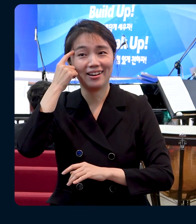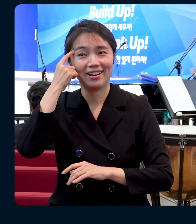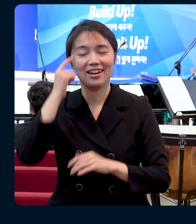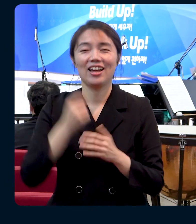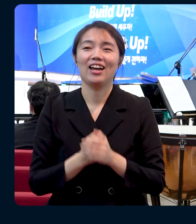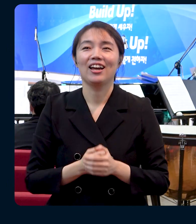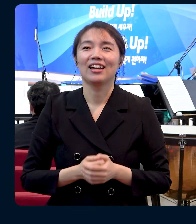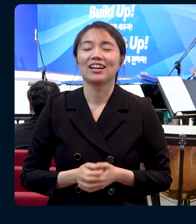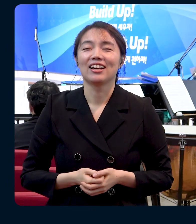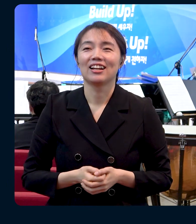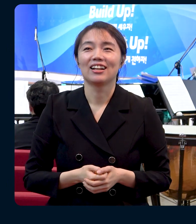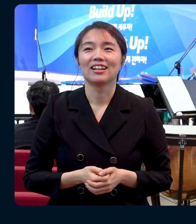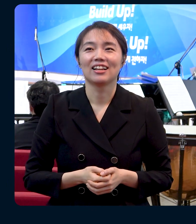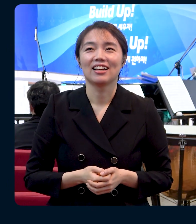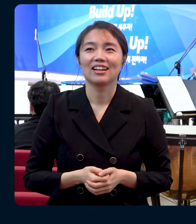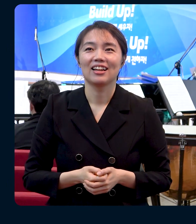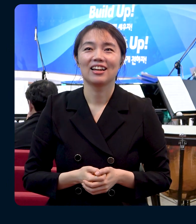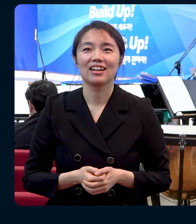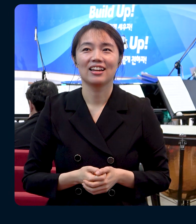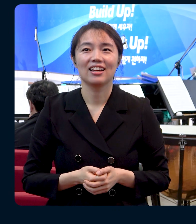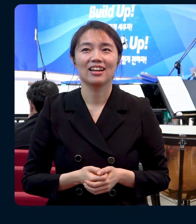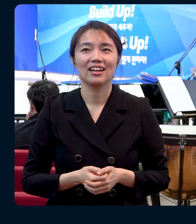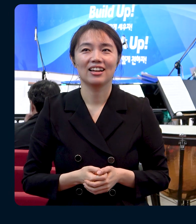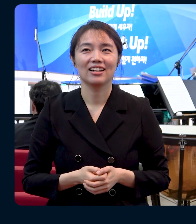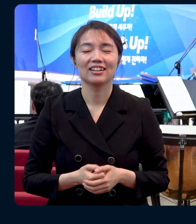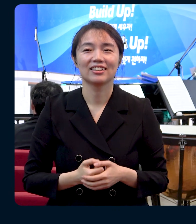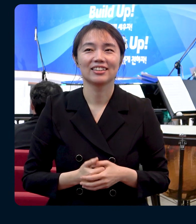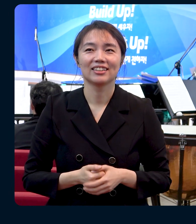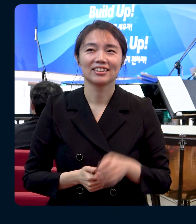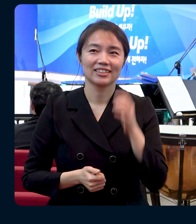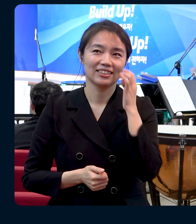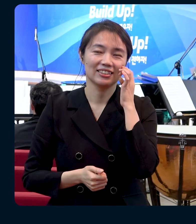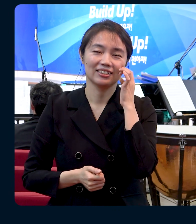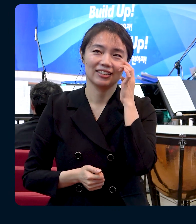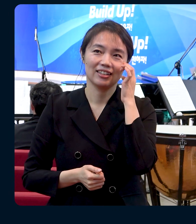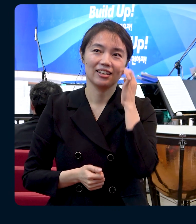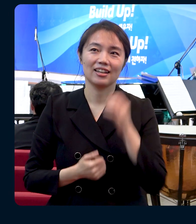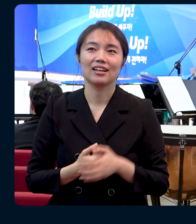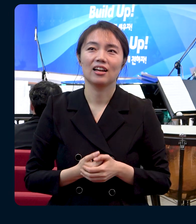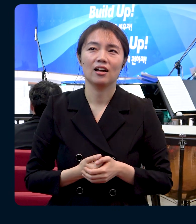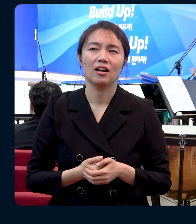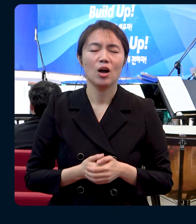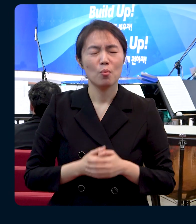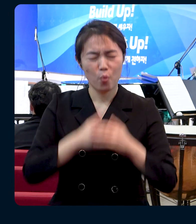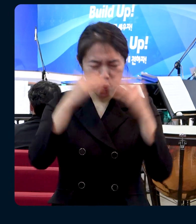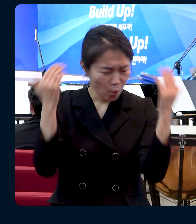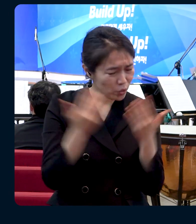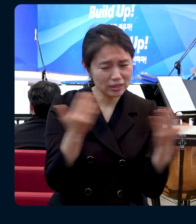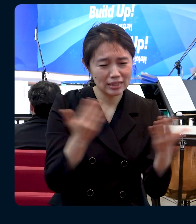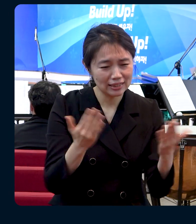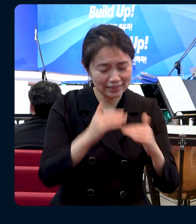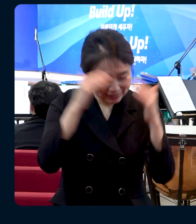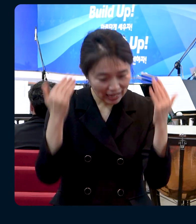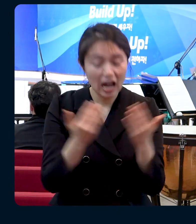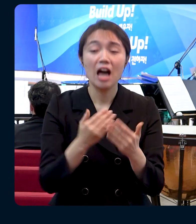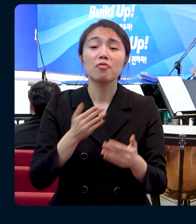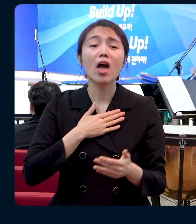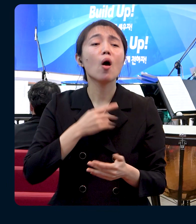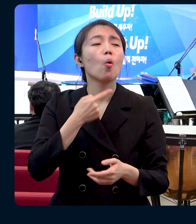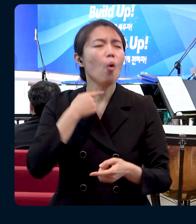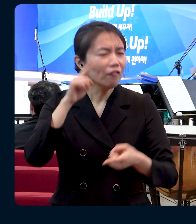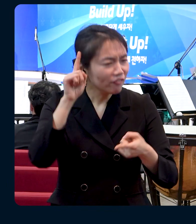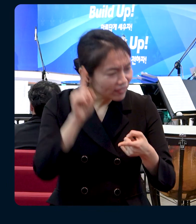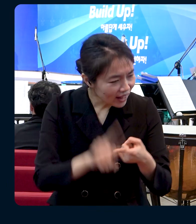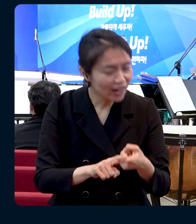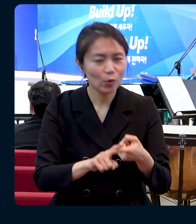완전히 정말 날강도 심정이죠. 만사형통. 아예 다 싸서 먹겠다는. 그러니까 그냥 다